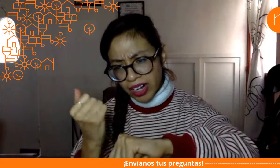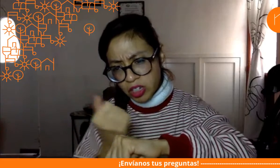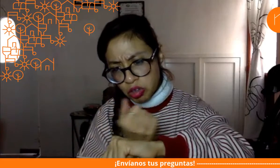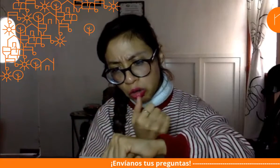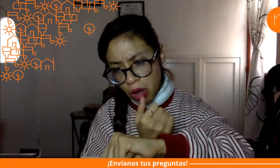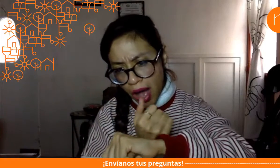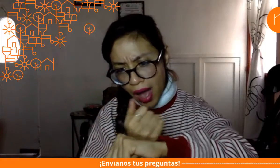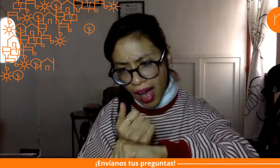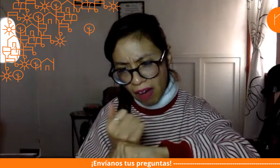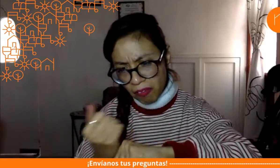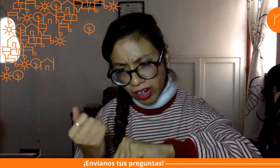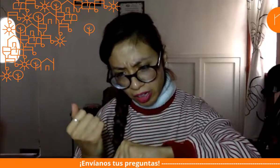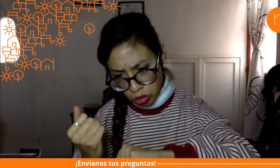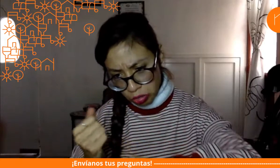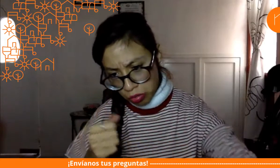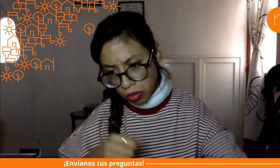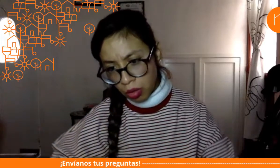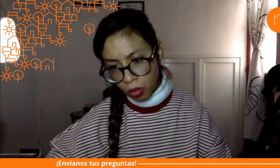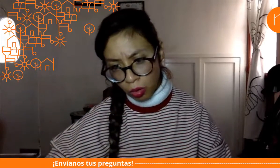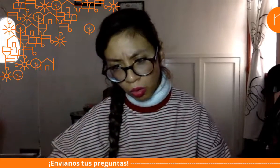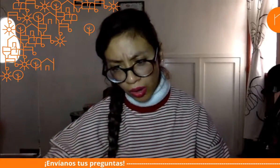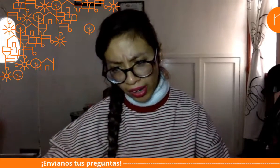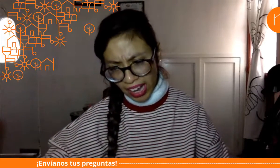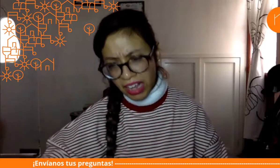amarillo, amarillo. ¿Ok?